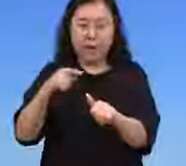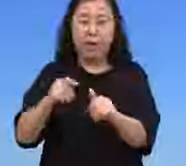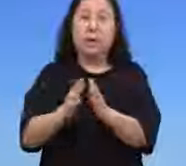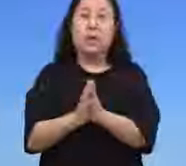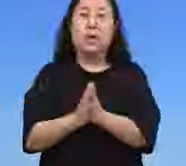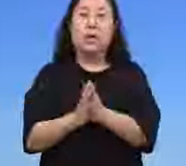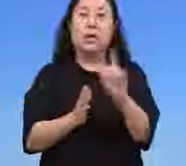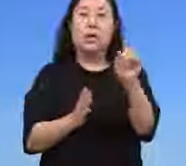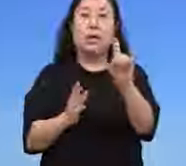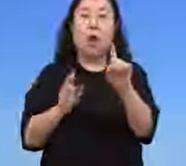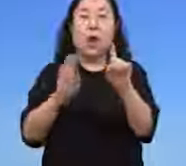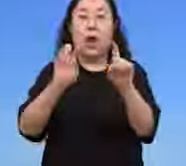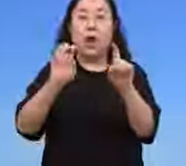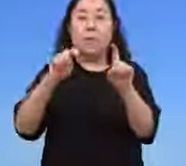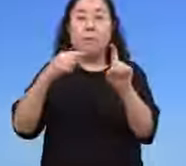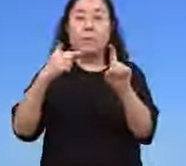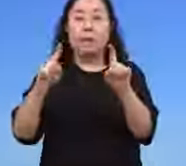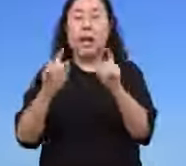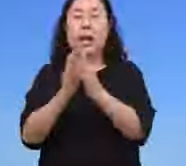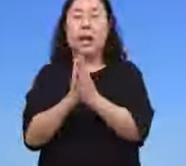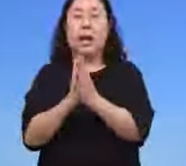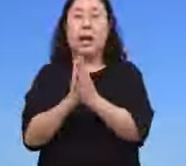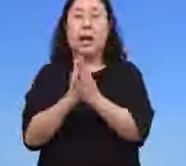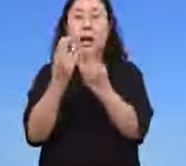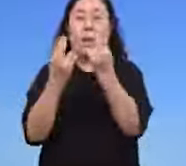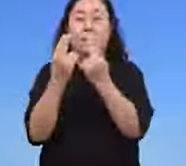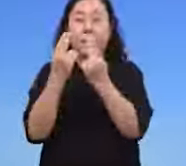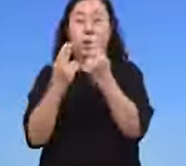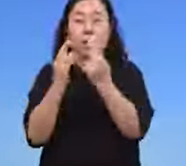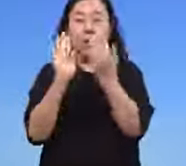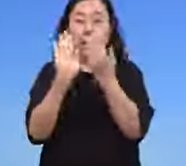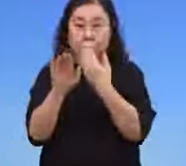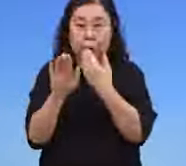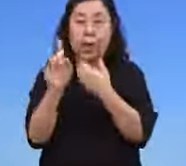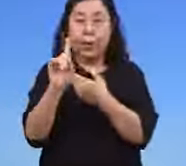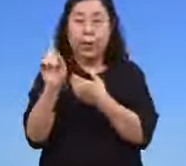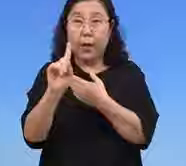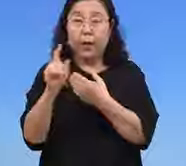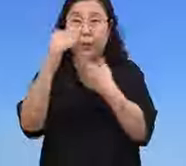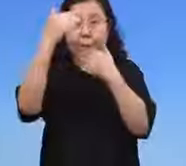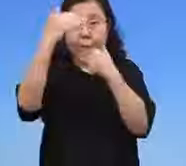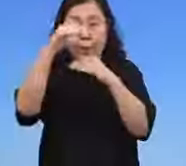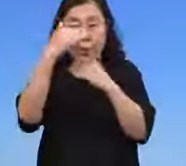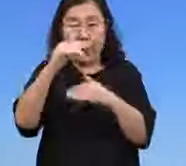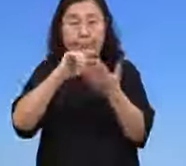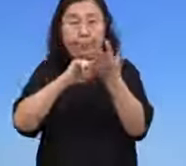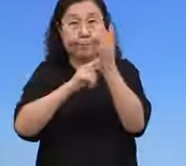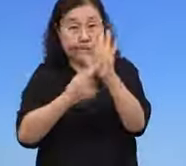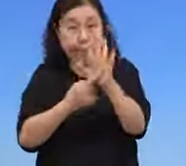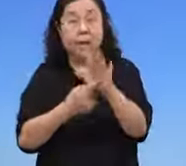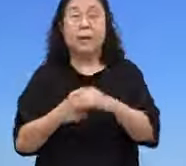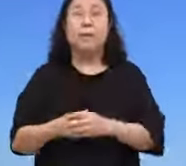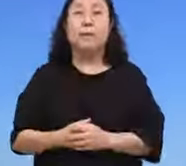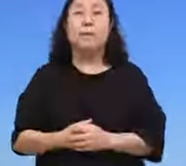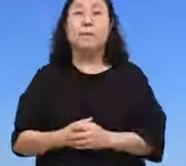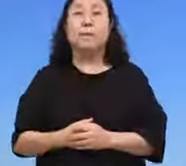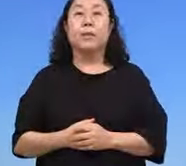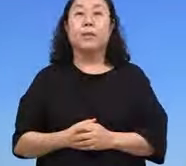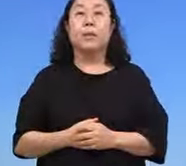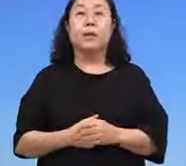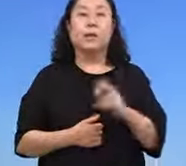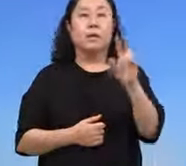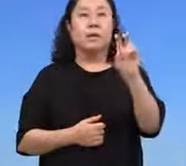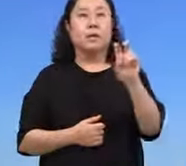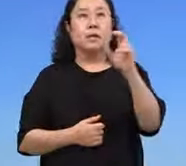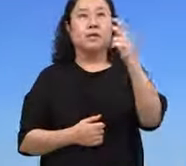그런가 하면은 여러분, 이 열무나 비유 바로 그 다음에 어떤 내용이 나오는지 아십니까? 이 열무나